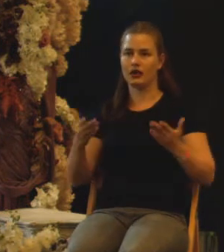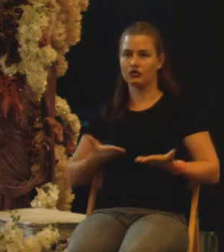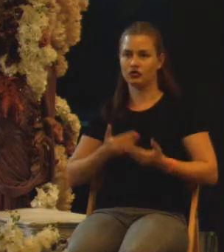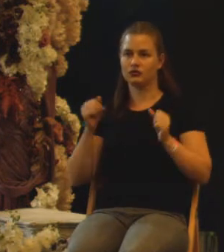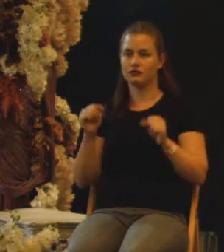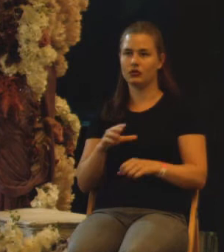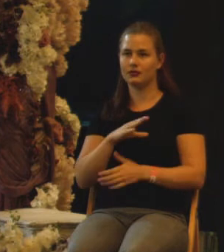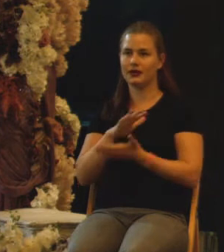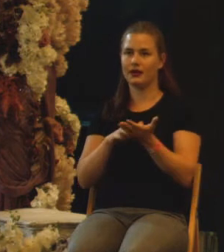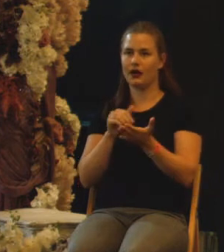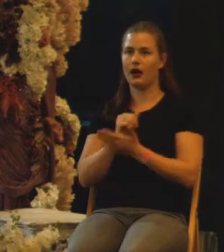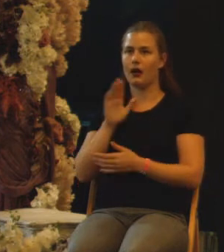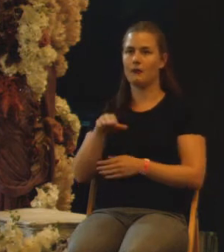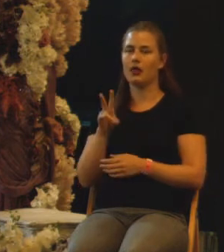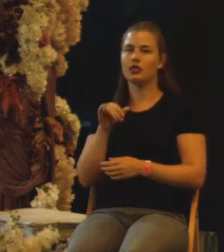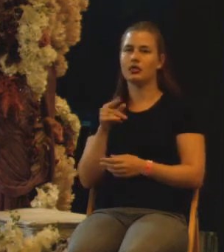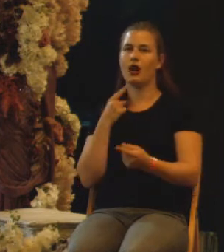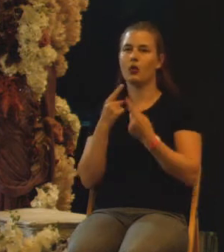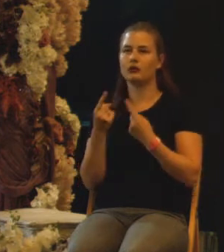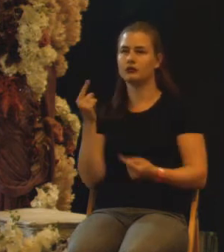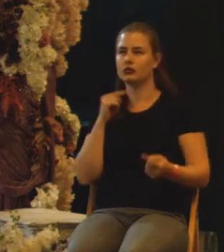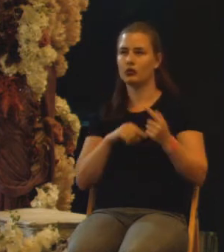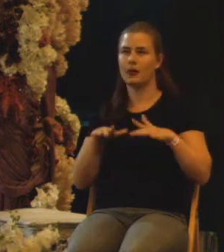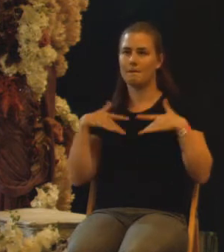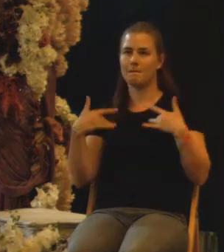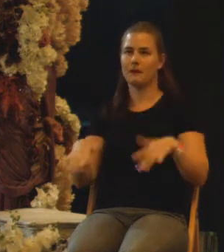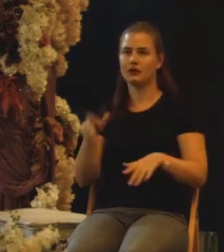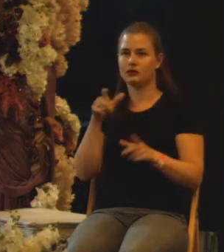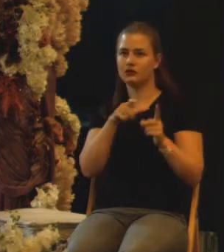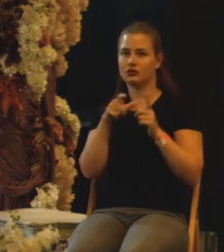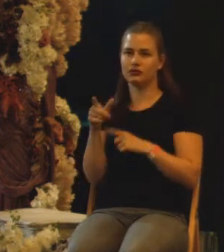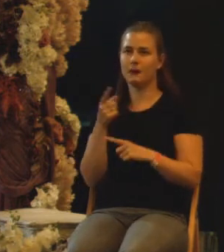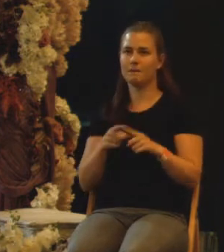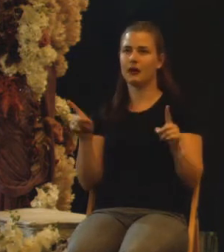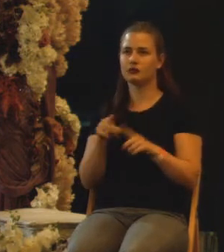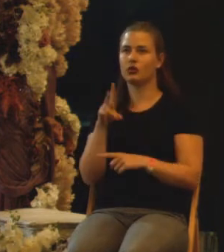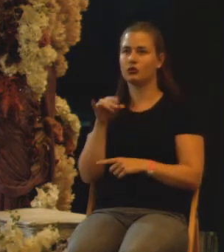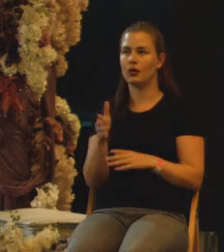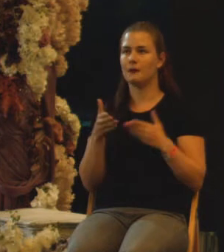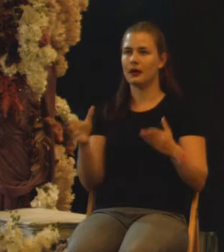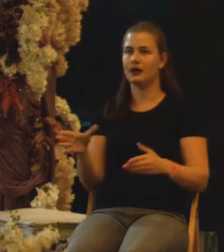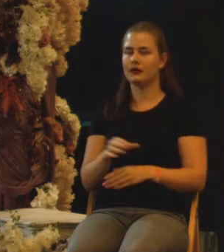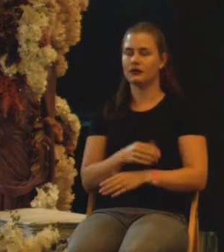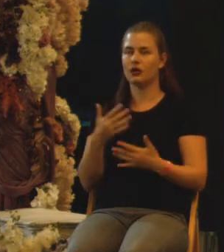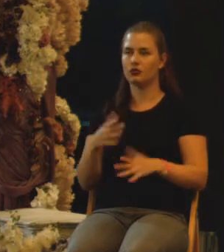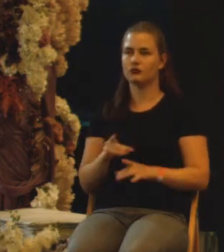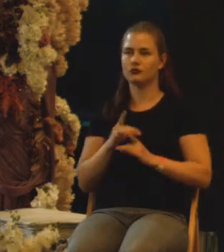быть испорчена. И потом мы наговорим друг другу всяких мерзких гадостей, понимаете? Потому что, ну, мы все на